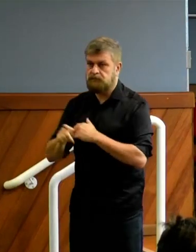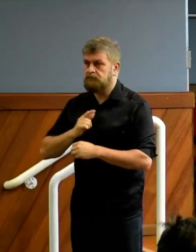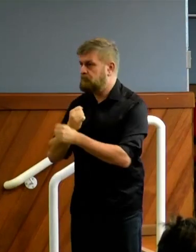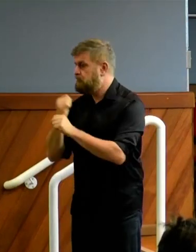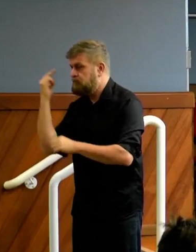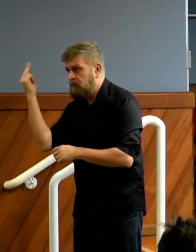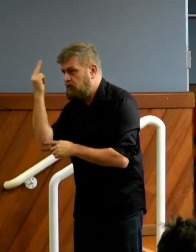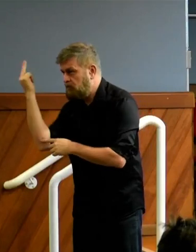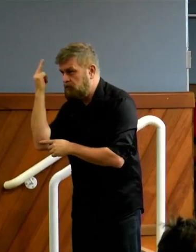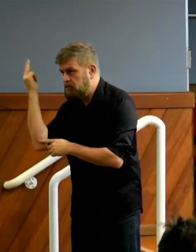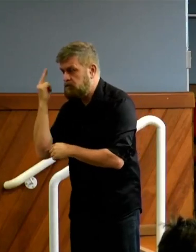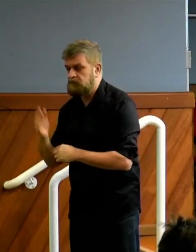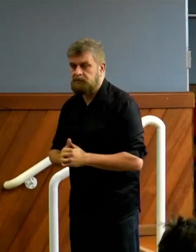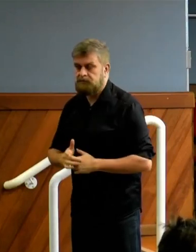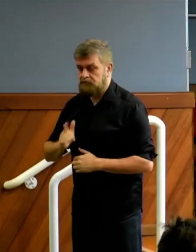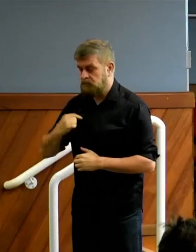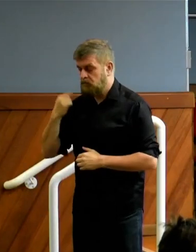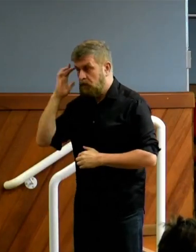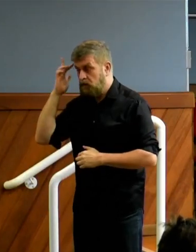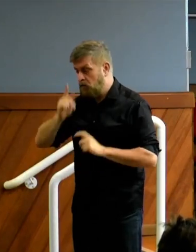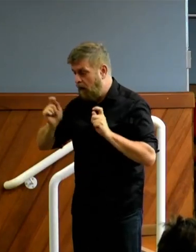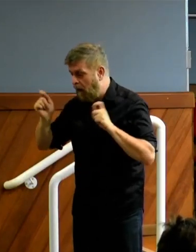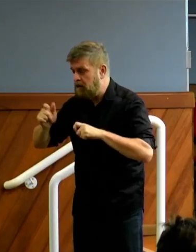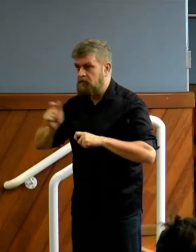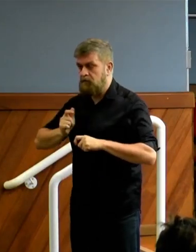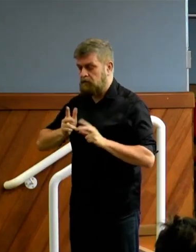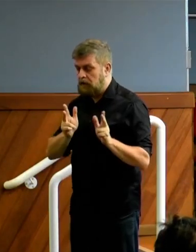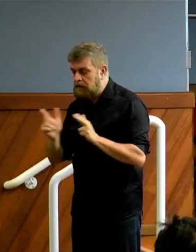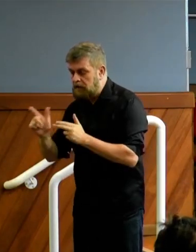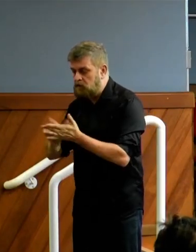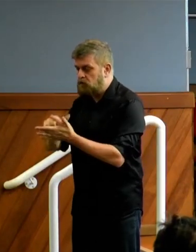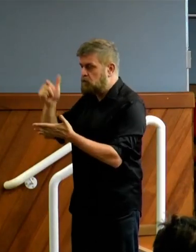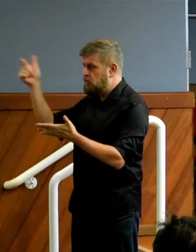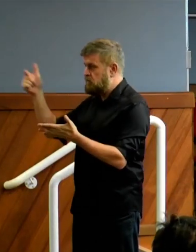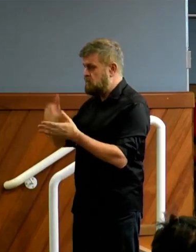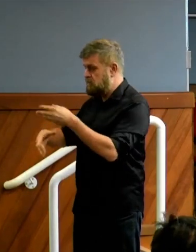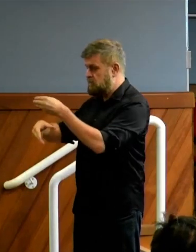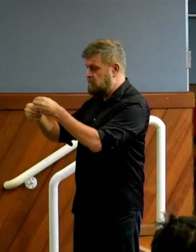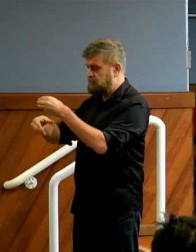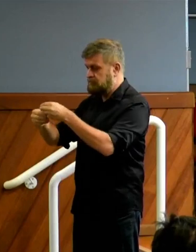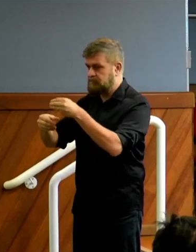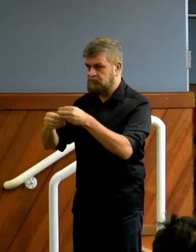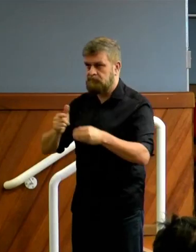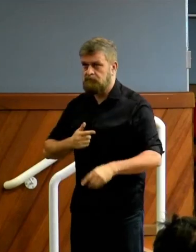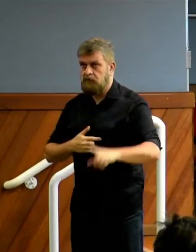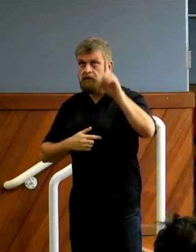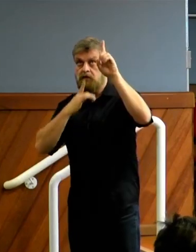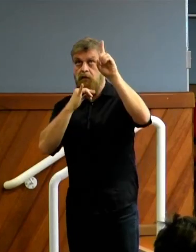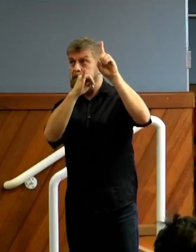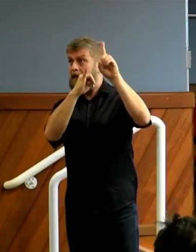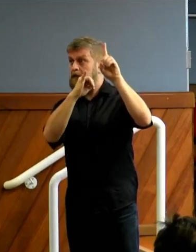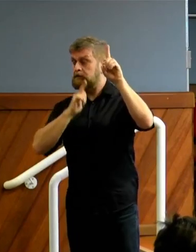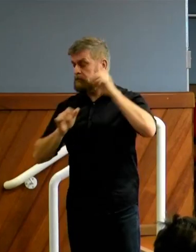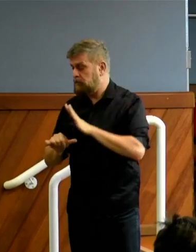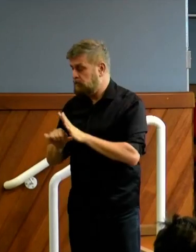chance. Assim, a gente achou que ia dar para fazer isso com os recortes de jornal que a gente tinha colados. Deus pai, o primeiro,